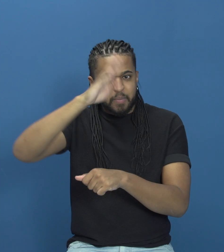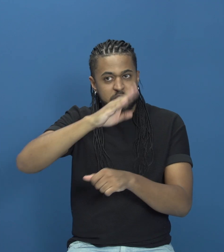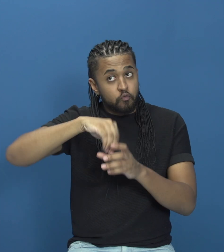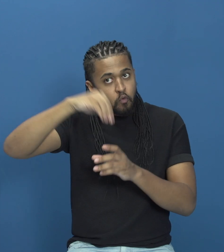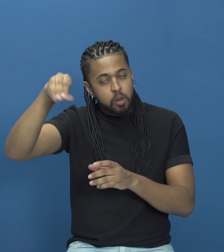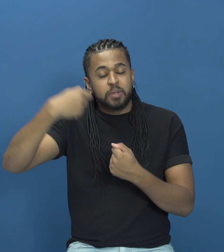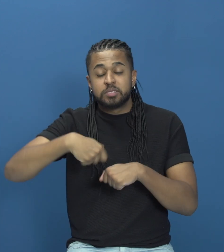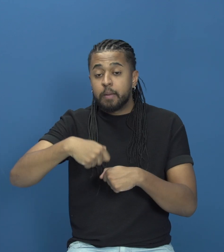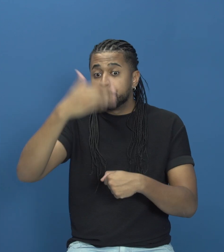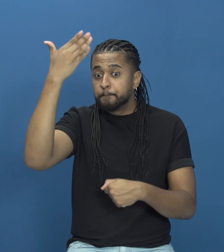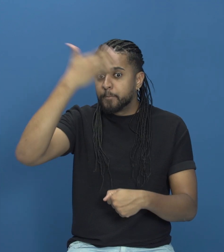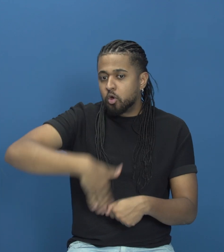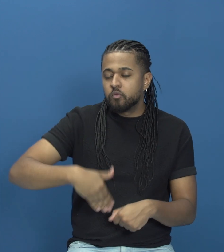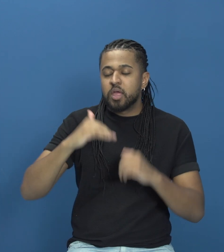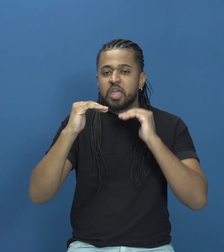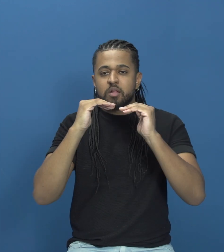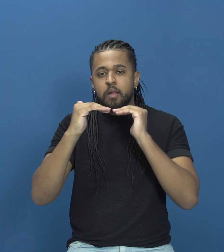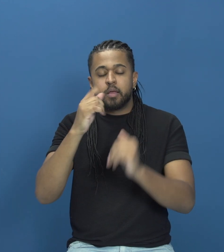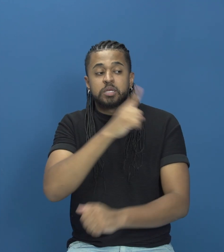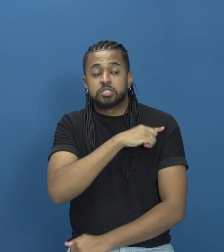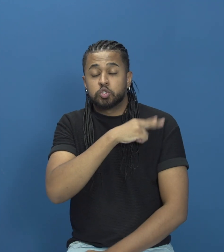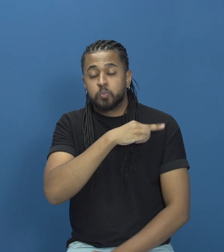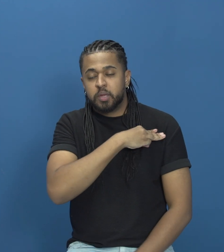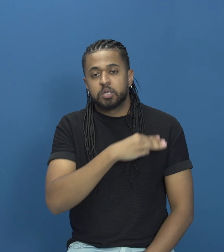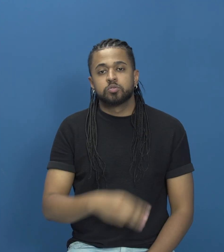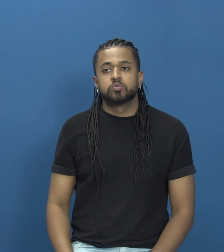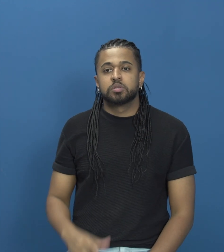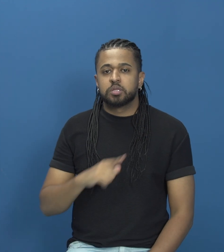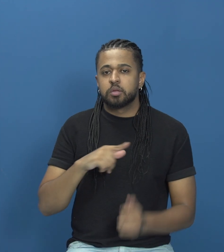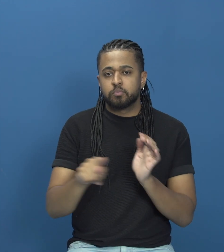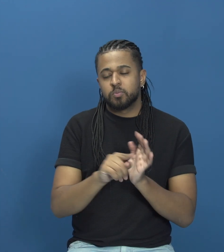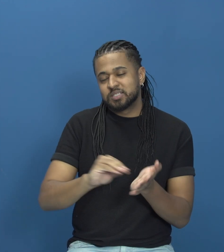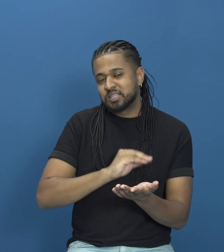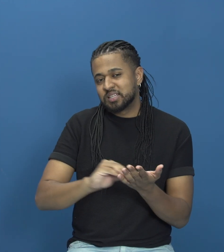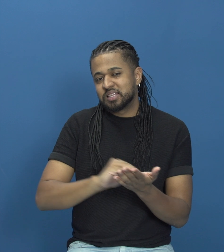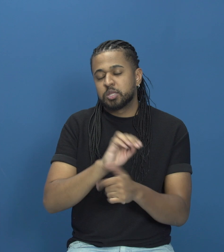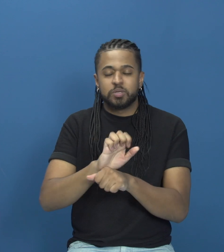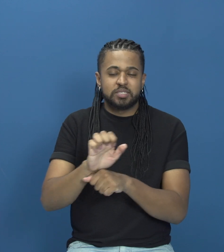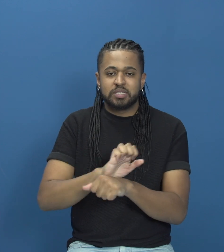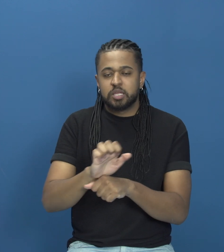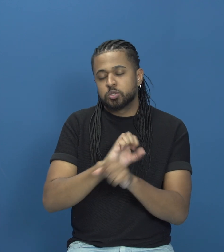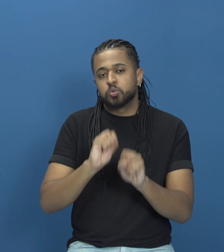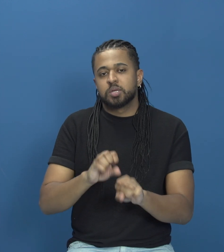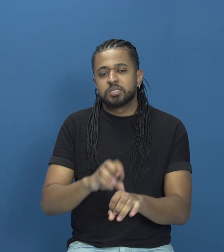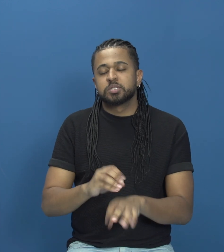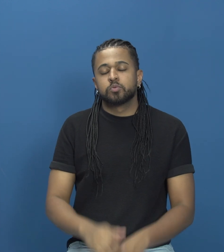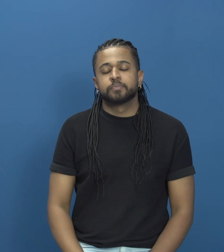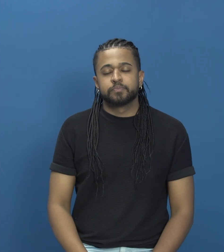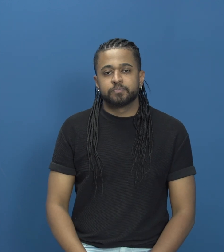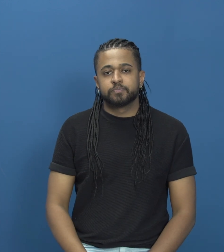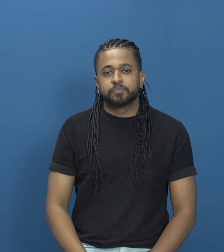documento comprobatório de equivalência de ensino médio, expedido pela Secretaria do Estado da Educação.